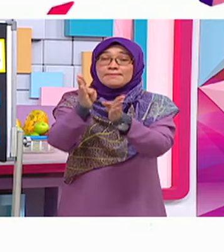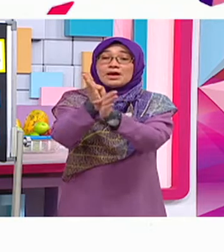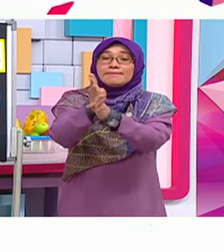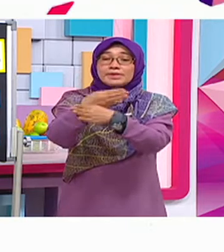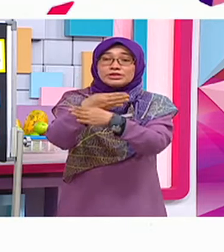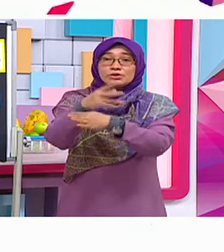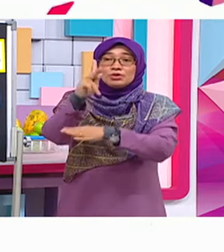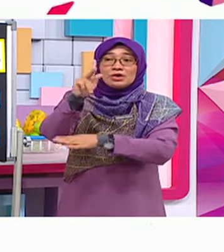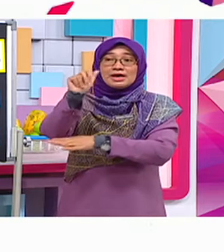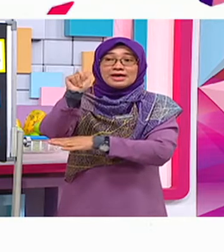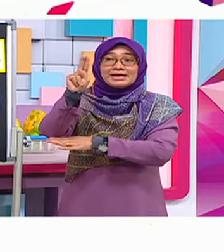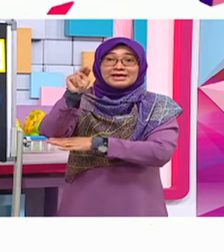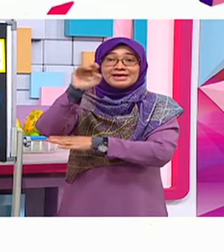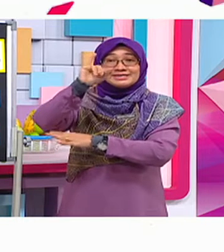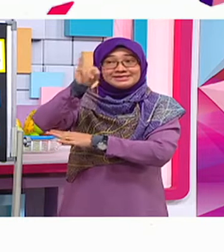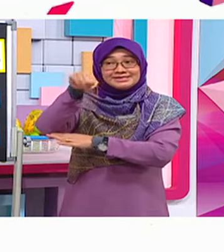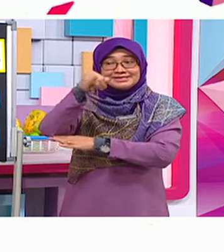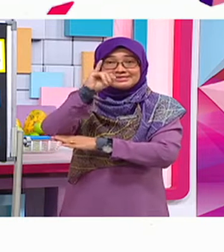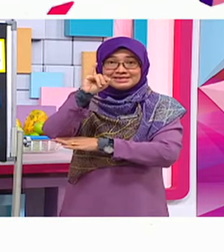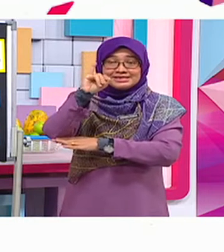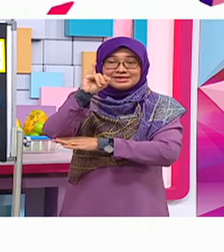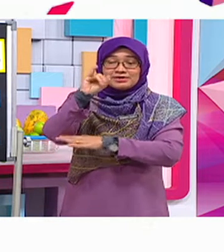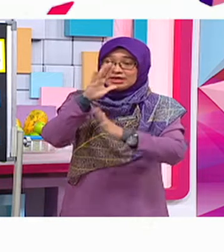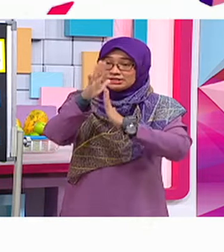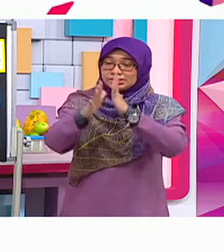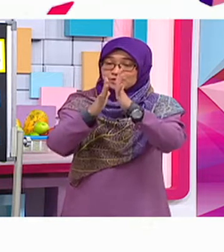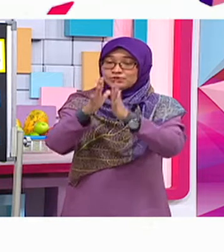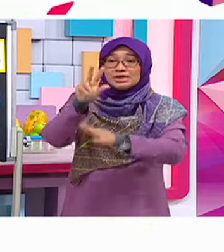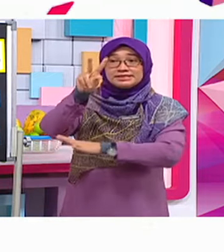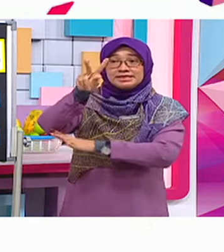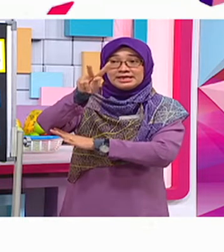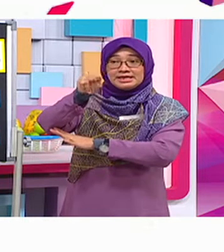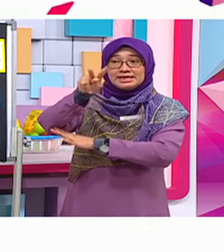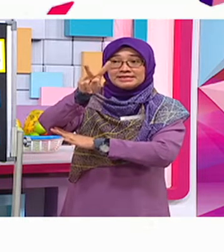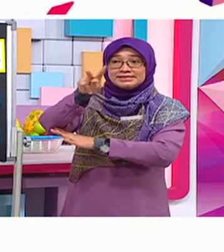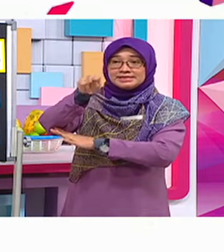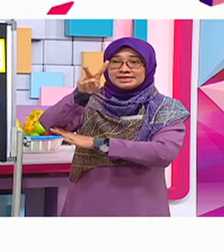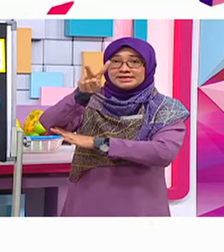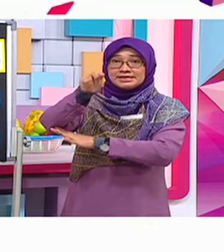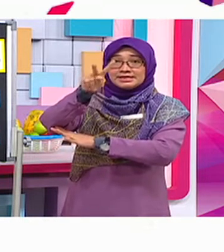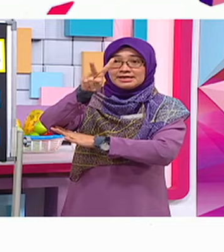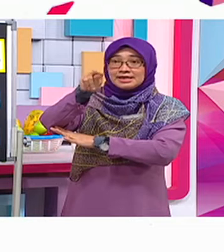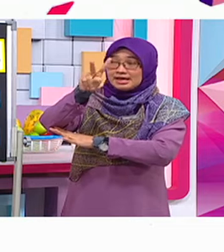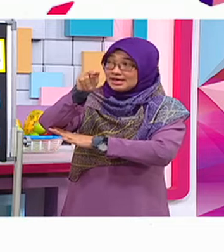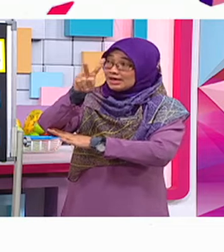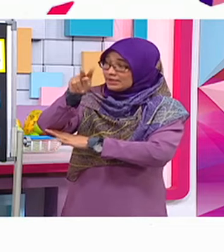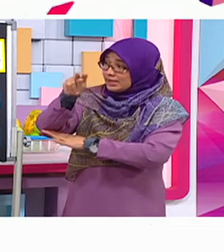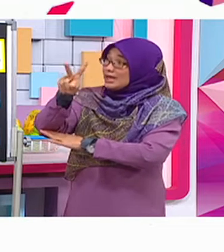bentuk tanji Oke insya dan untuk kanji kanji kanji Ha oke